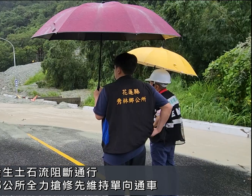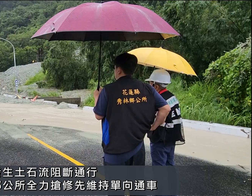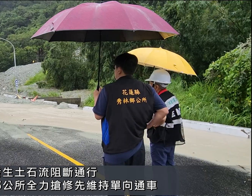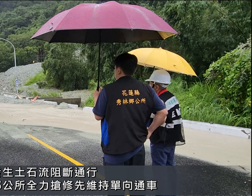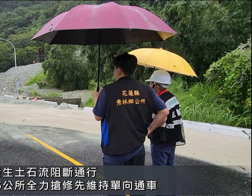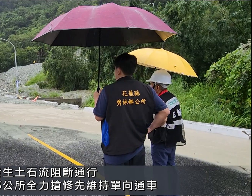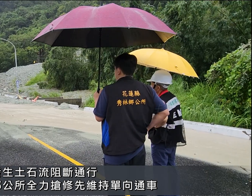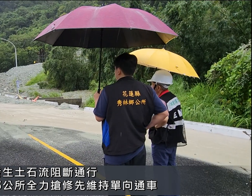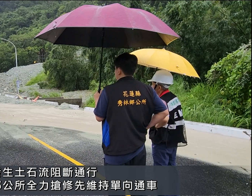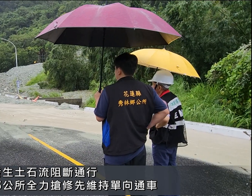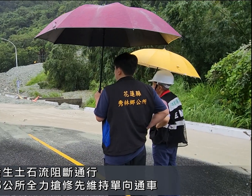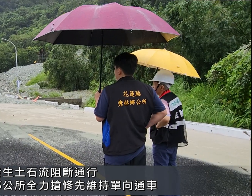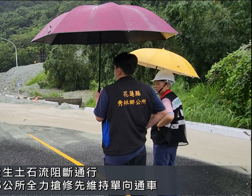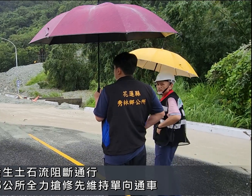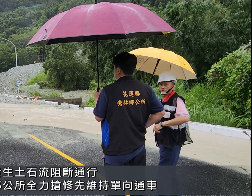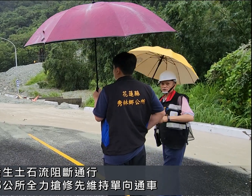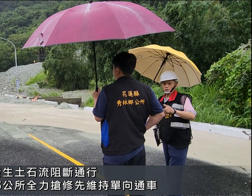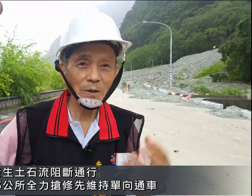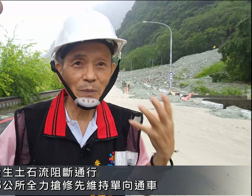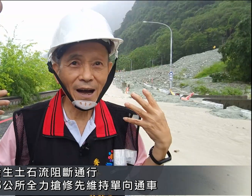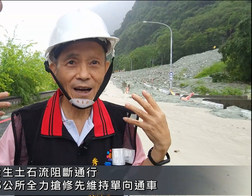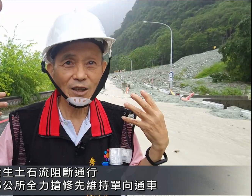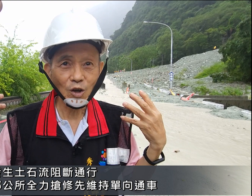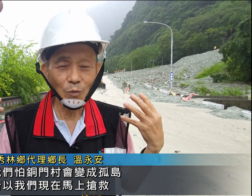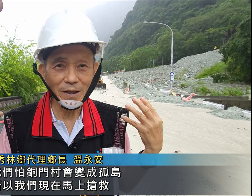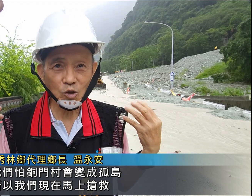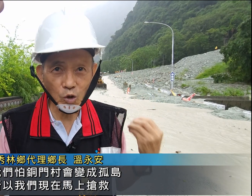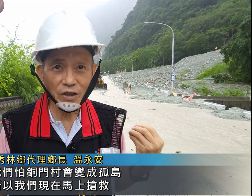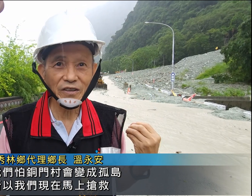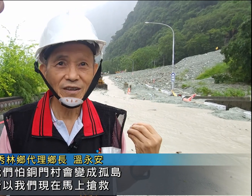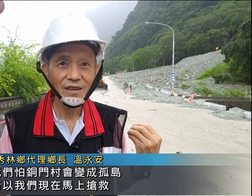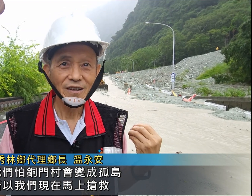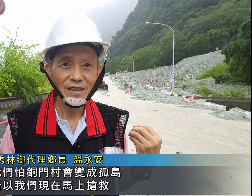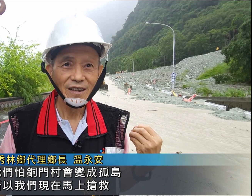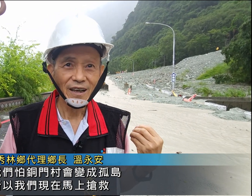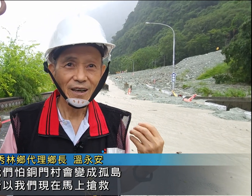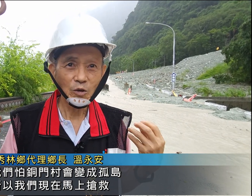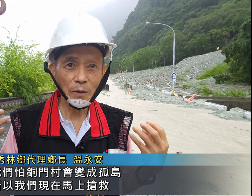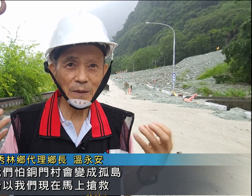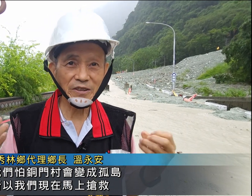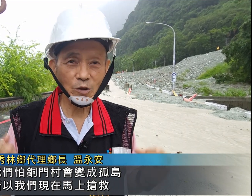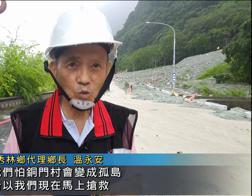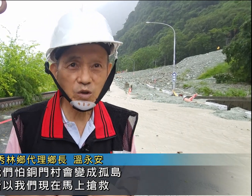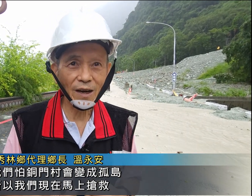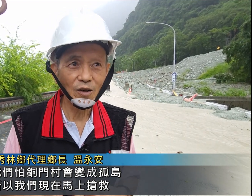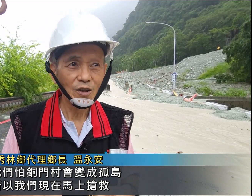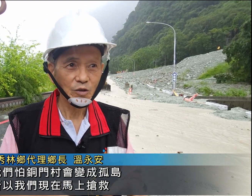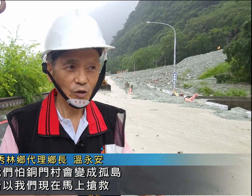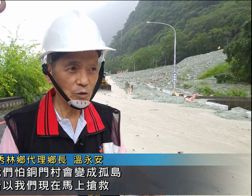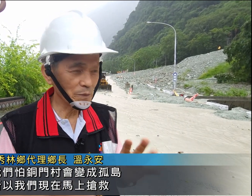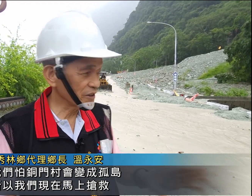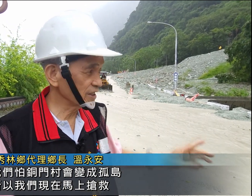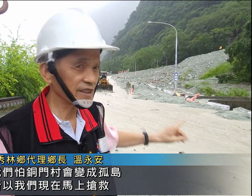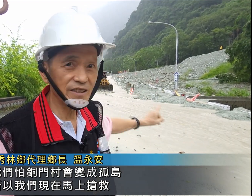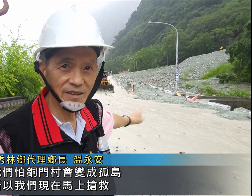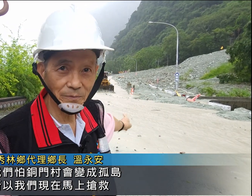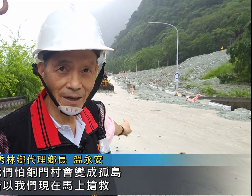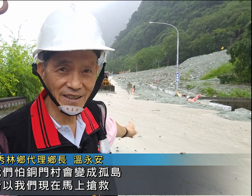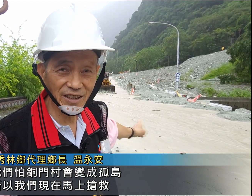修，先维持单向通车。 我们怕同门村会变成孤岛，所以我们现在马上